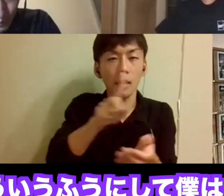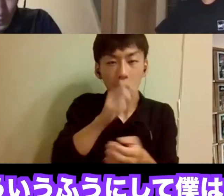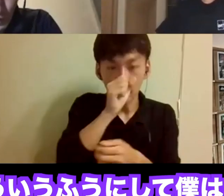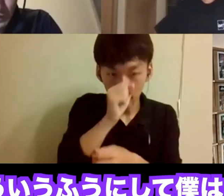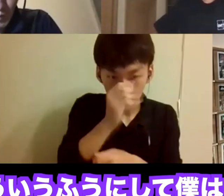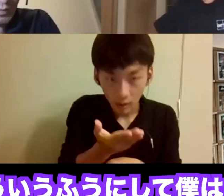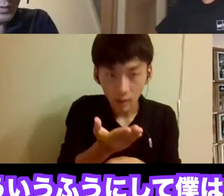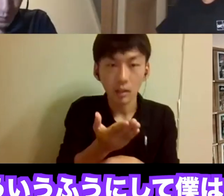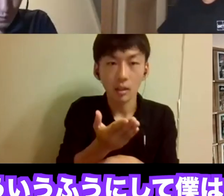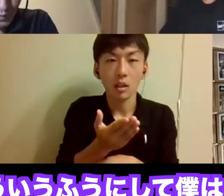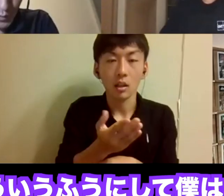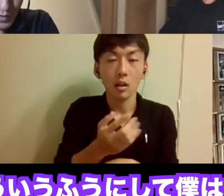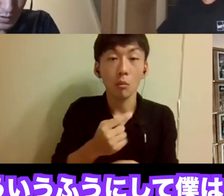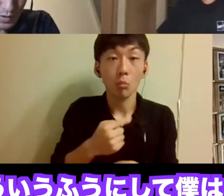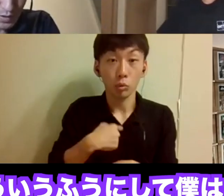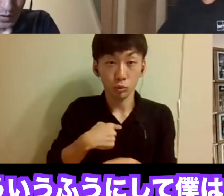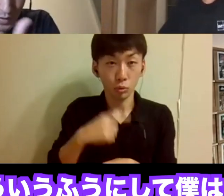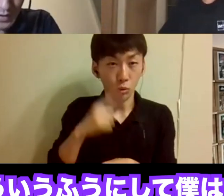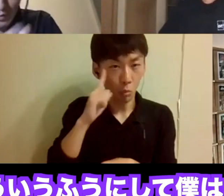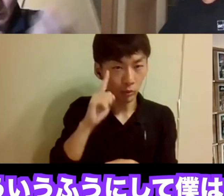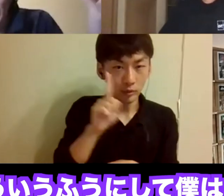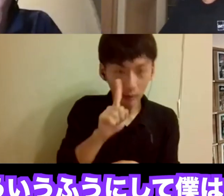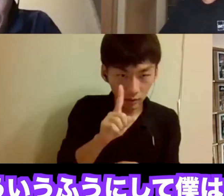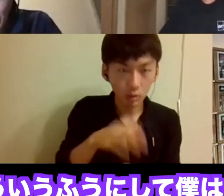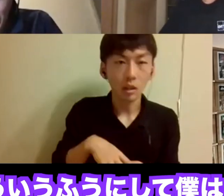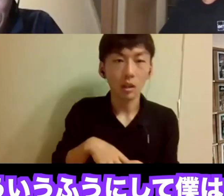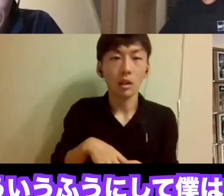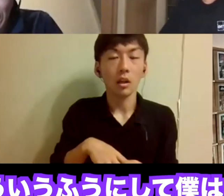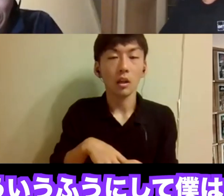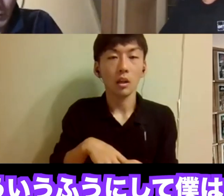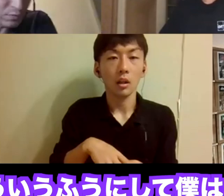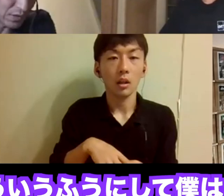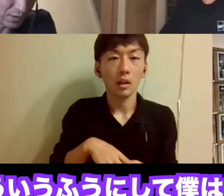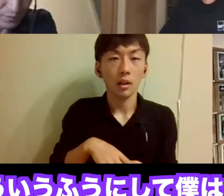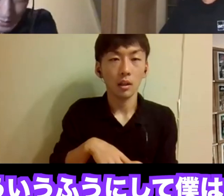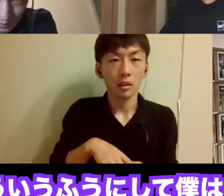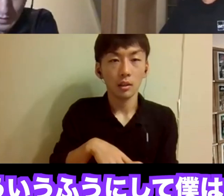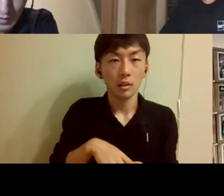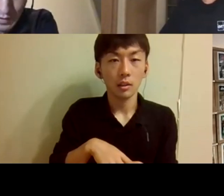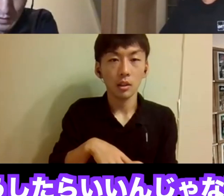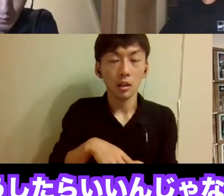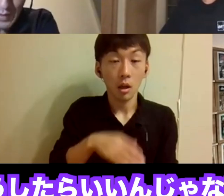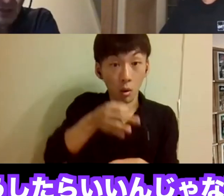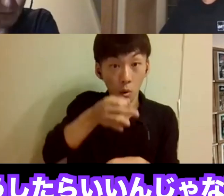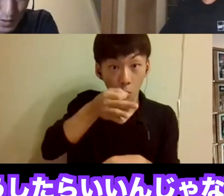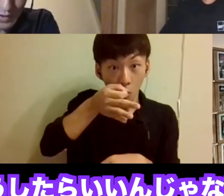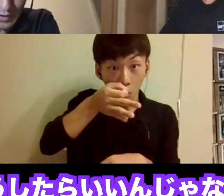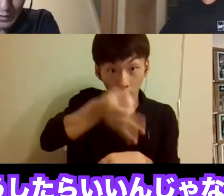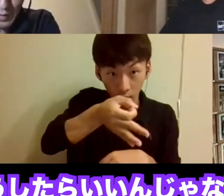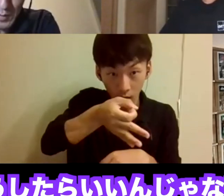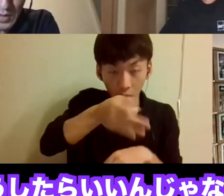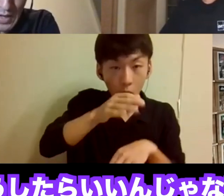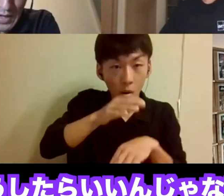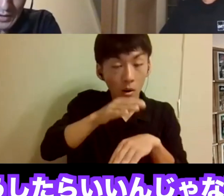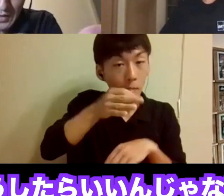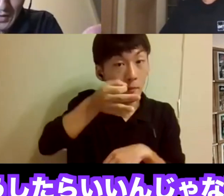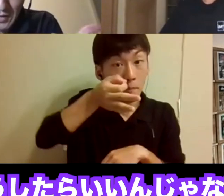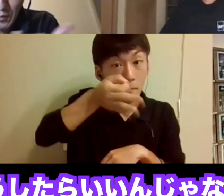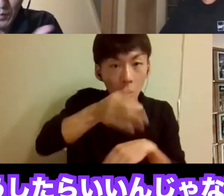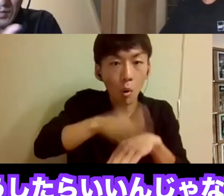思うところだとも氏助けが必要ならこういう人を知ってるこういうお金を出す終わったらいいんじゃないかということをみんな温かいゴミ行き